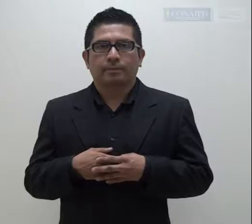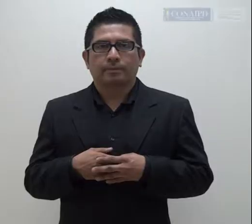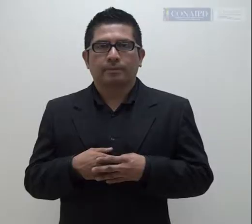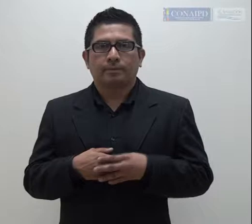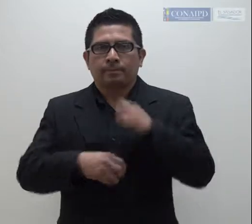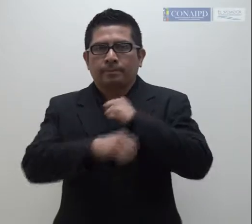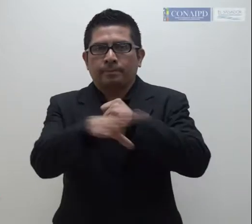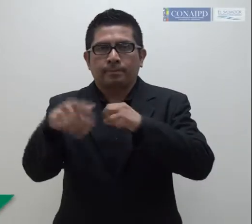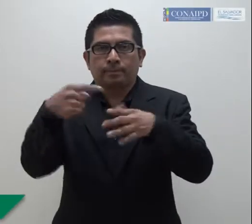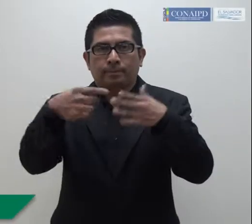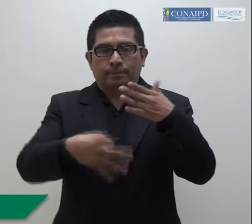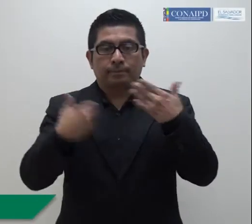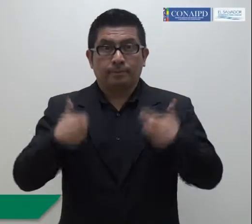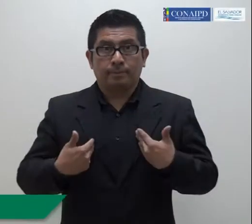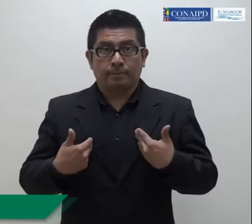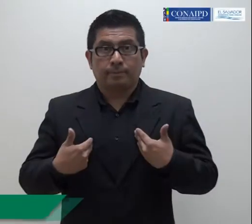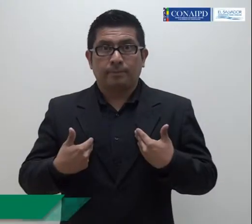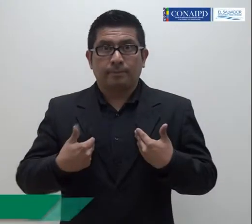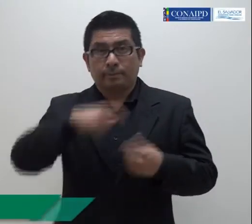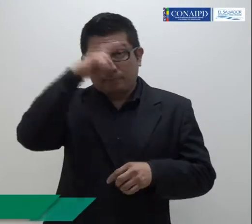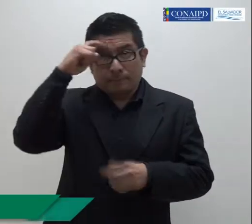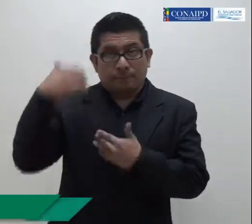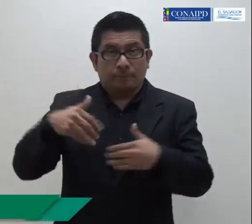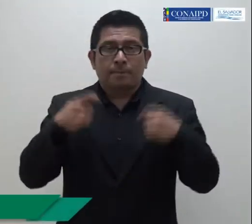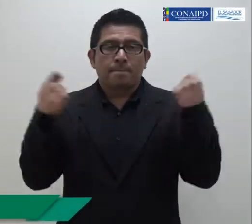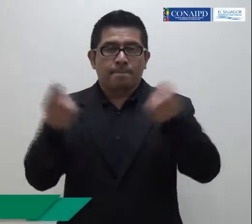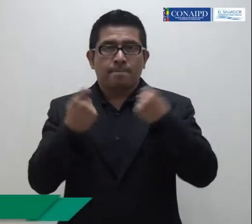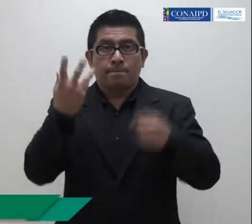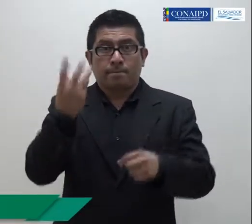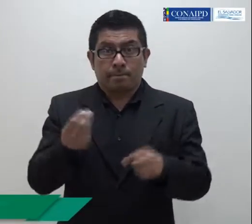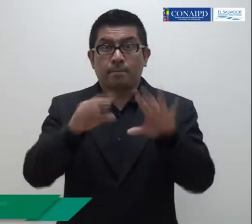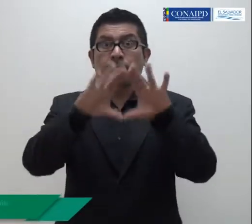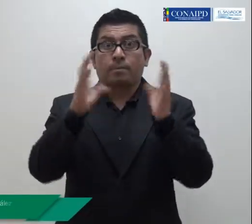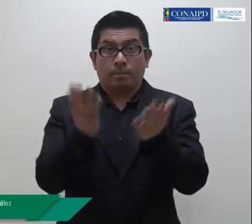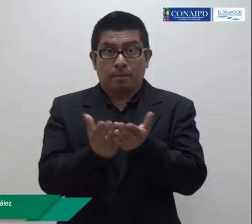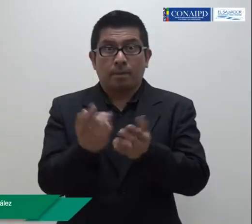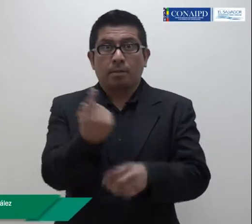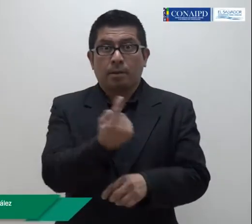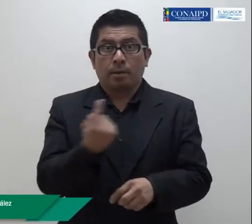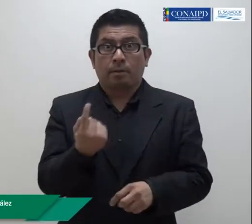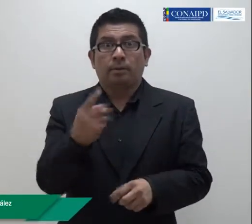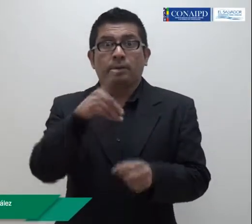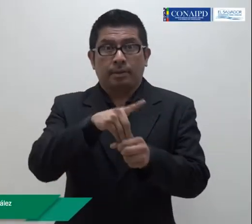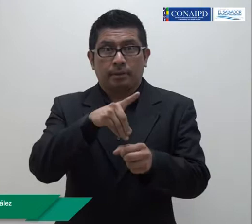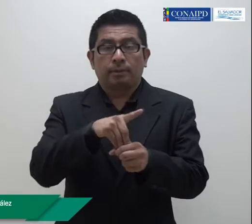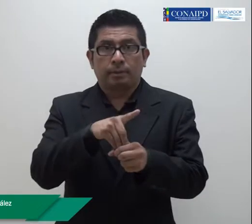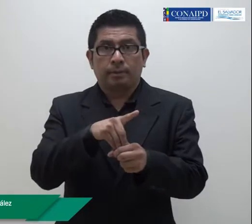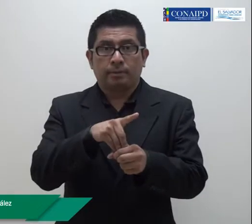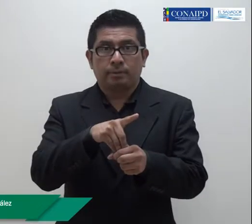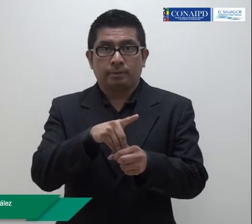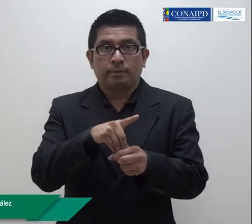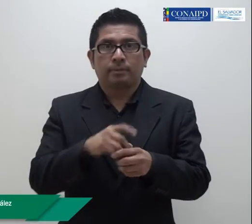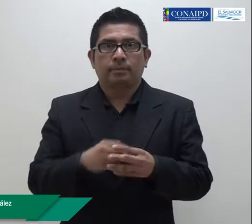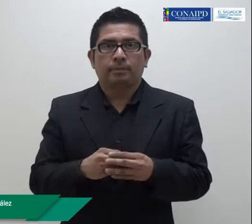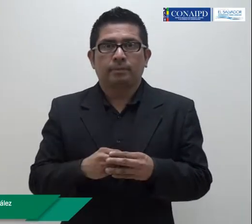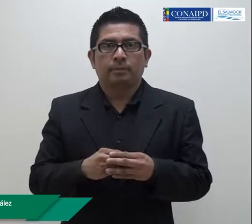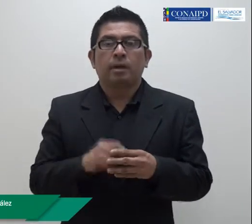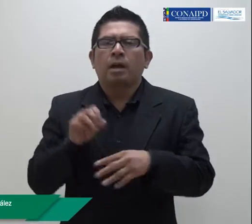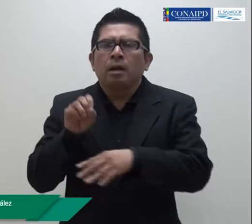Promoción de derechos, acciones de conmemoración del Día Nacional e Internacional de la Persona con Discapacidad. Hacer un llamado al